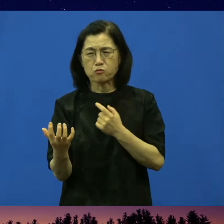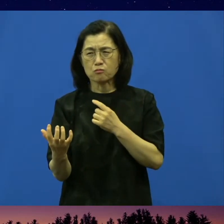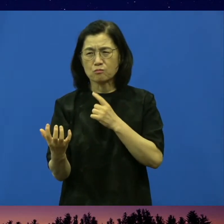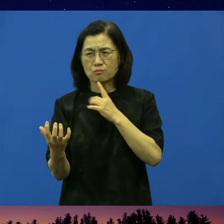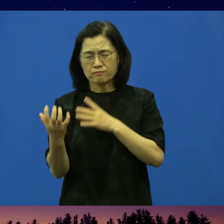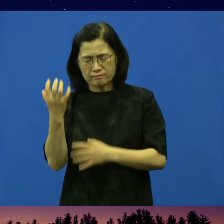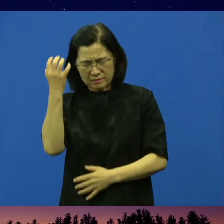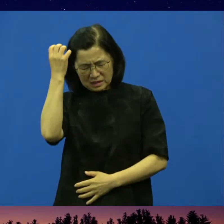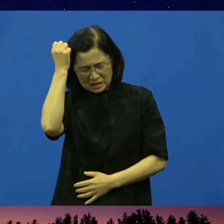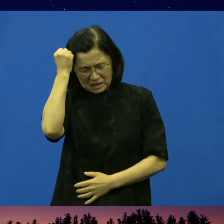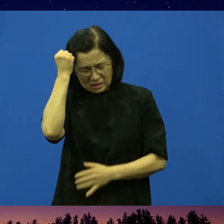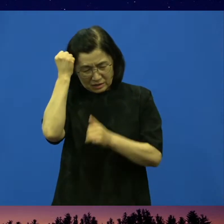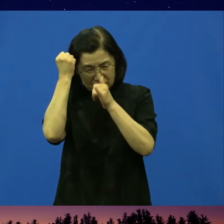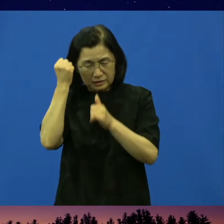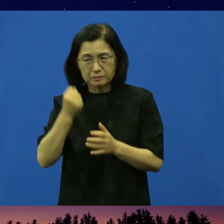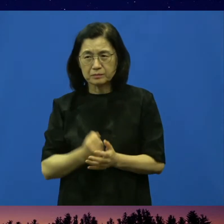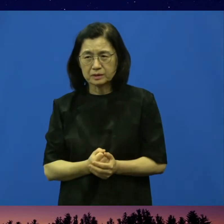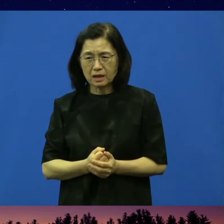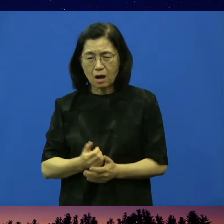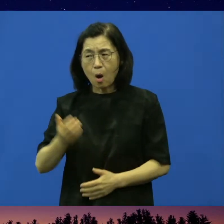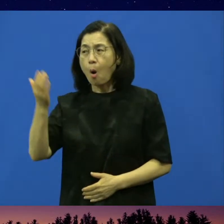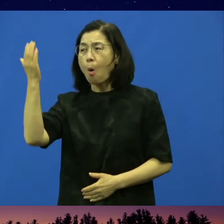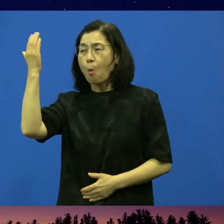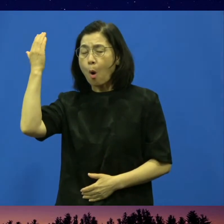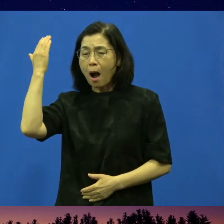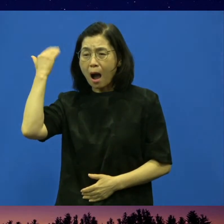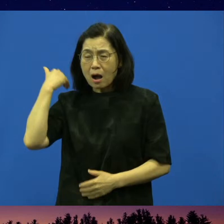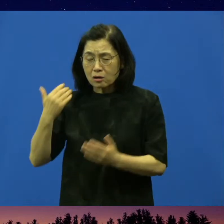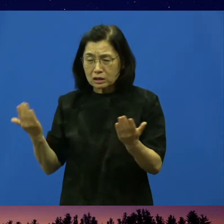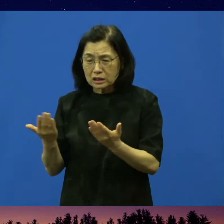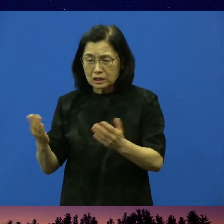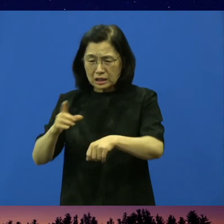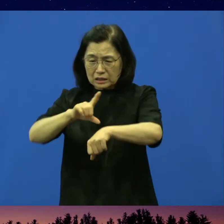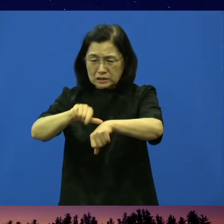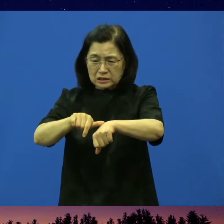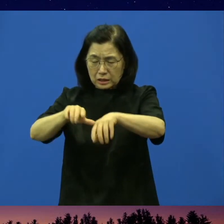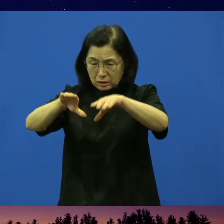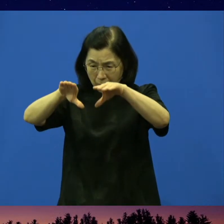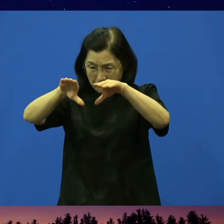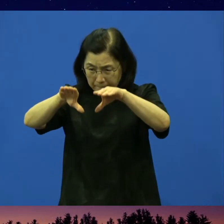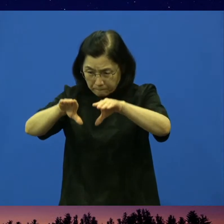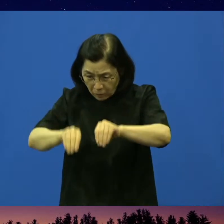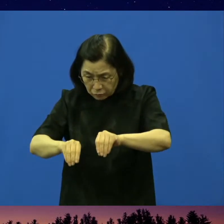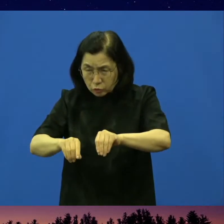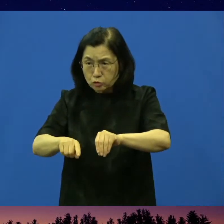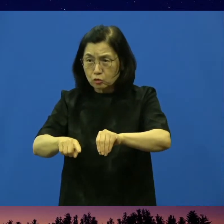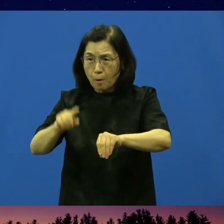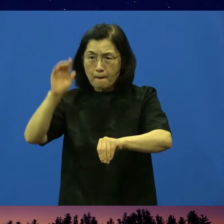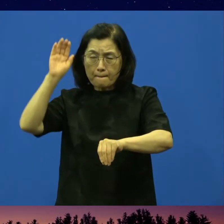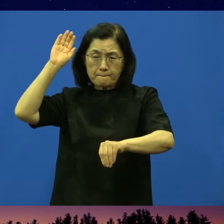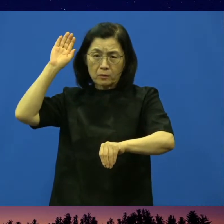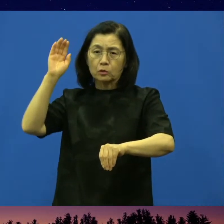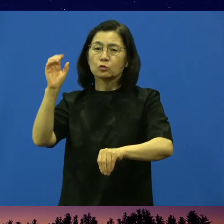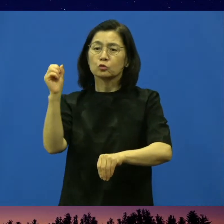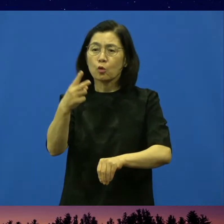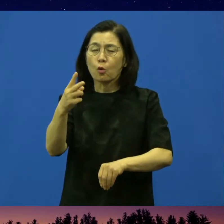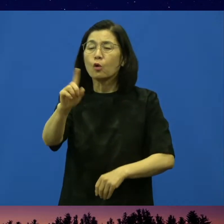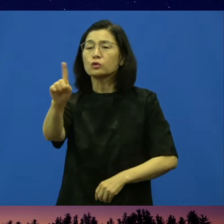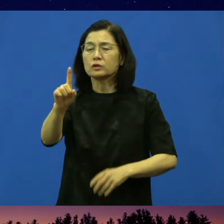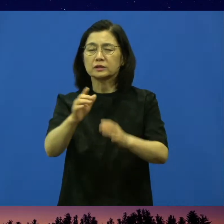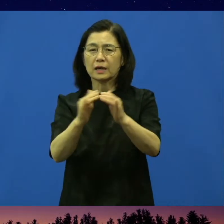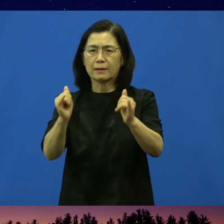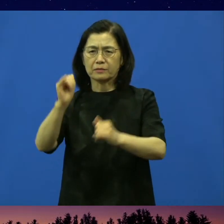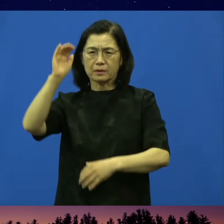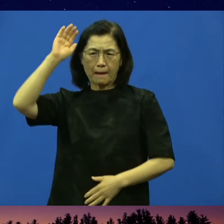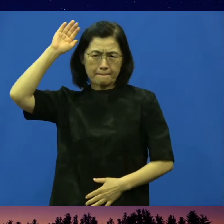그분은 시간이 멈춰있는 겁니다. 그 어떤 사람은 미래를 향해 있는 분들이 계세요. 미래를 어떻게 보느냐가